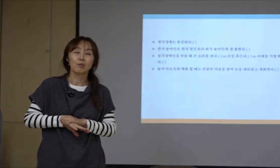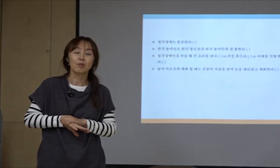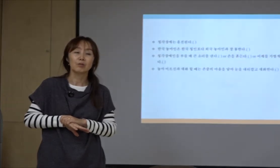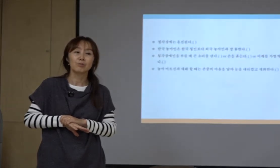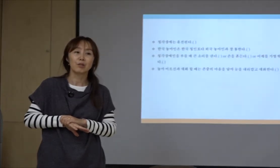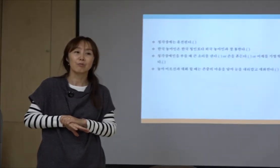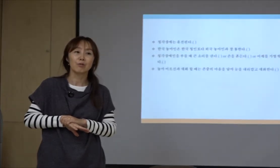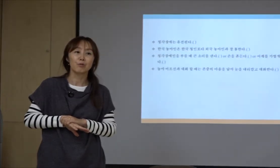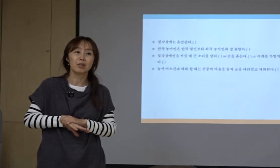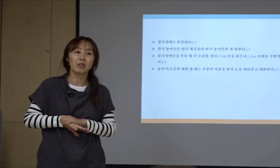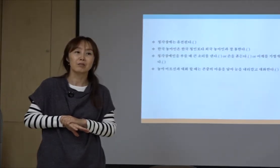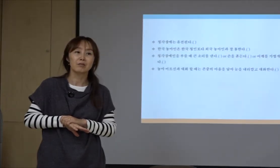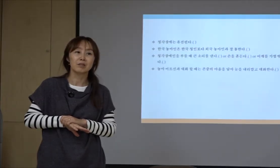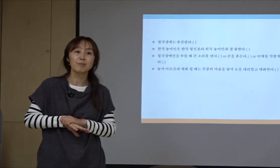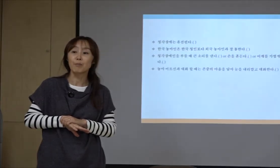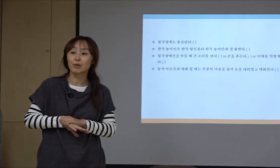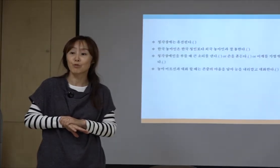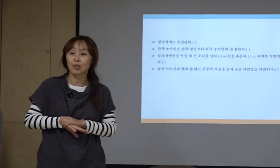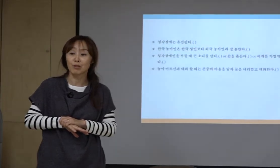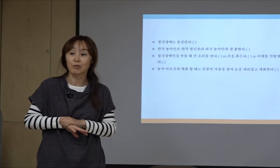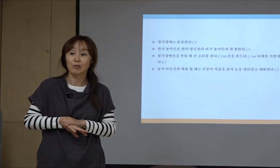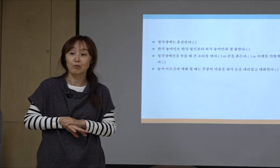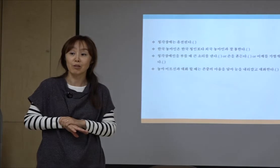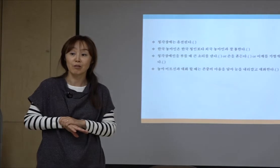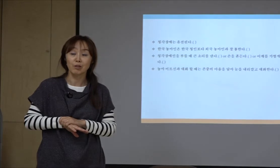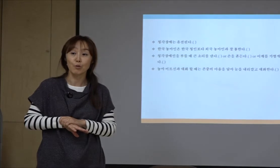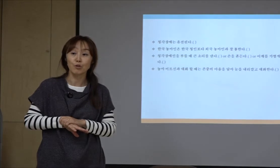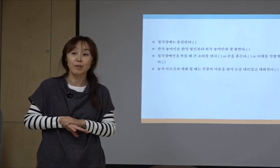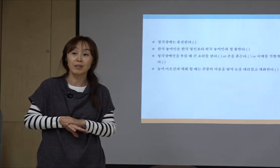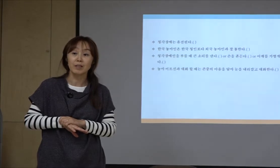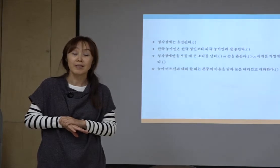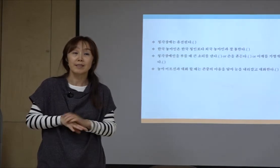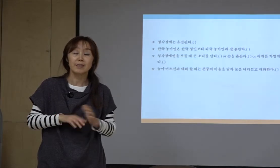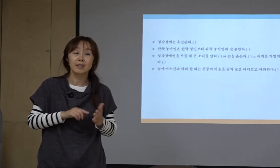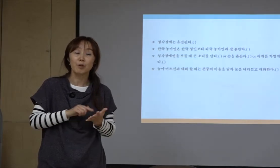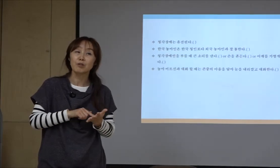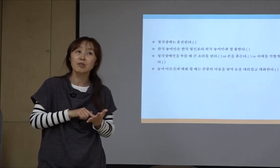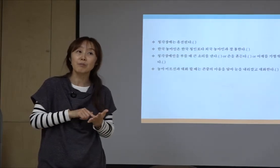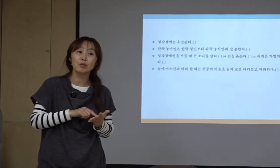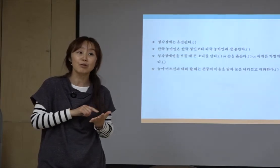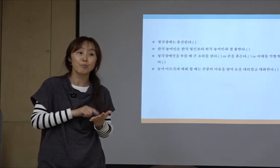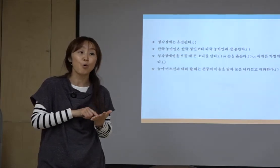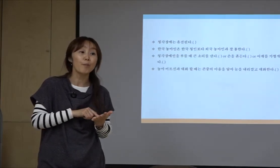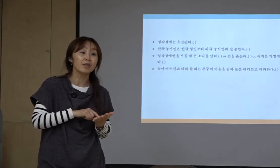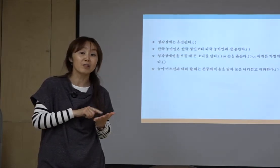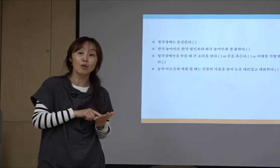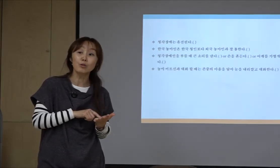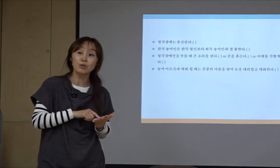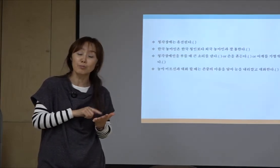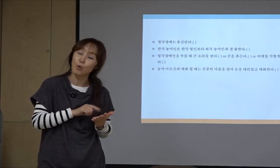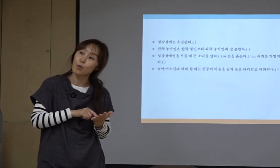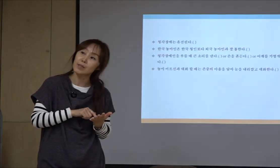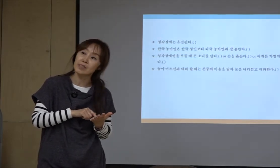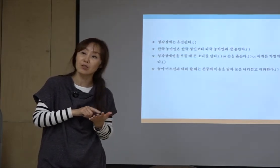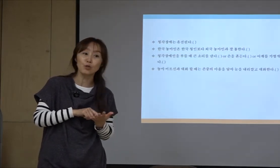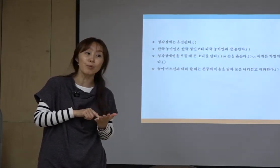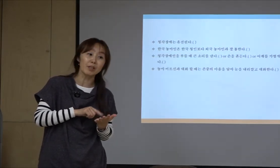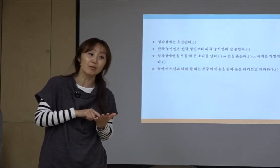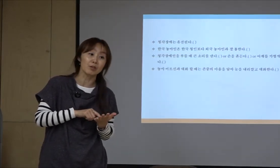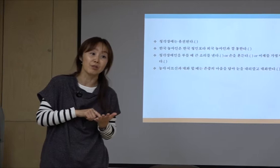어느 분께 물어보니까는 3,000만 원 주고 하셨다고 하더라고요. 근데 요즘엔 몇 년 전만 해도 보험 대사 1,500이라고